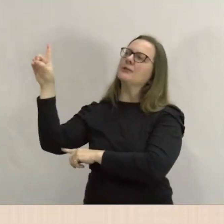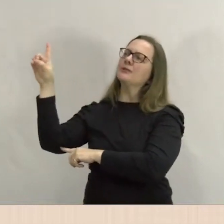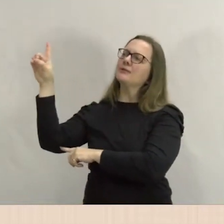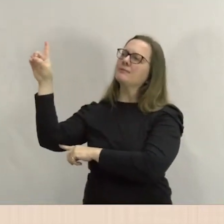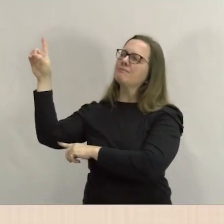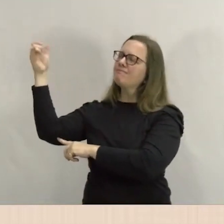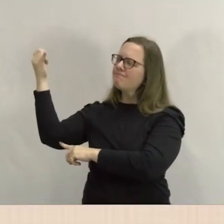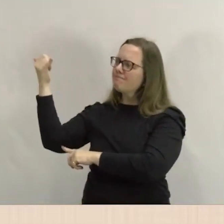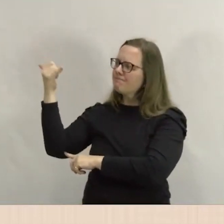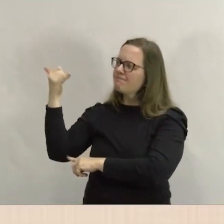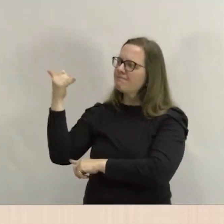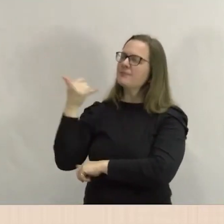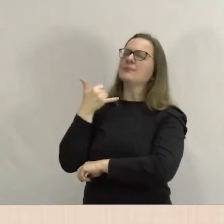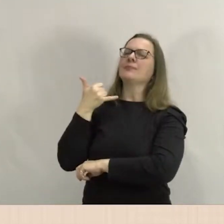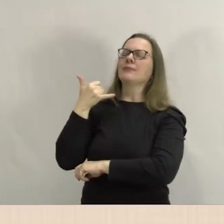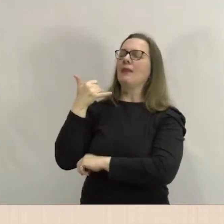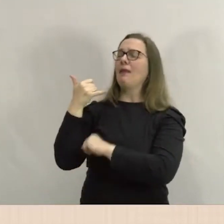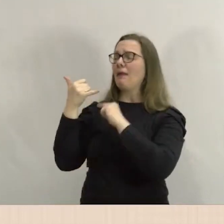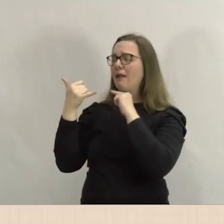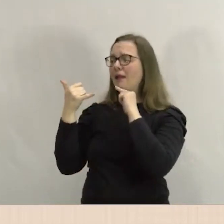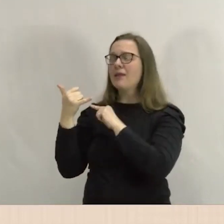da minha boca.